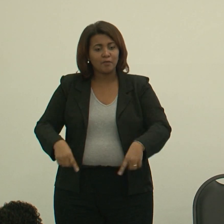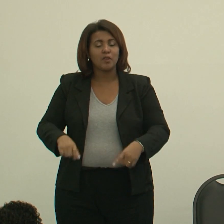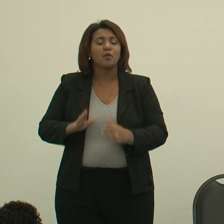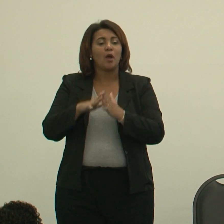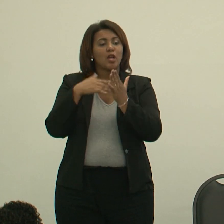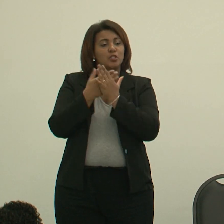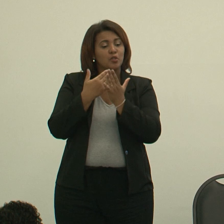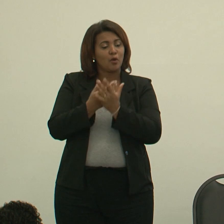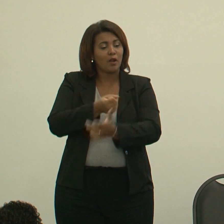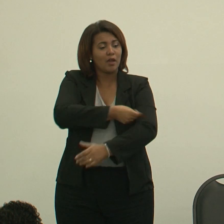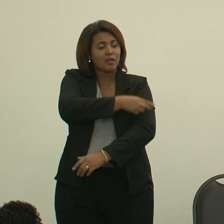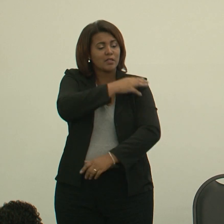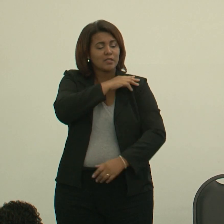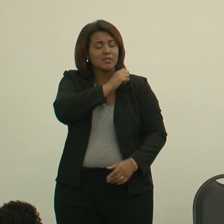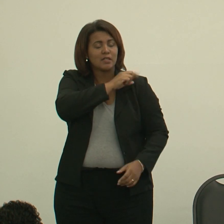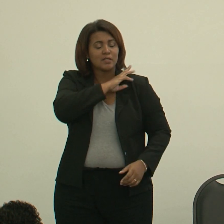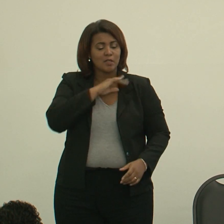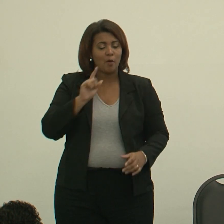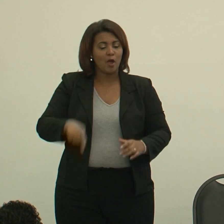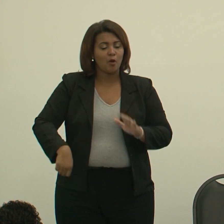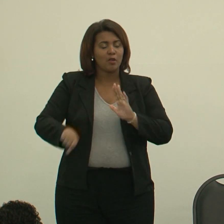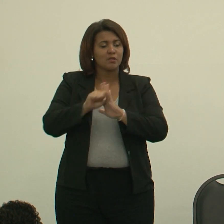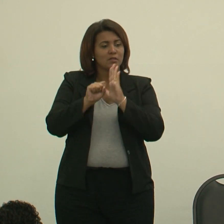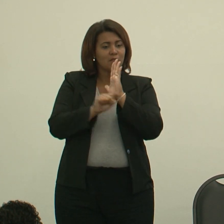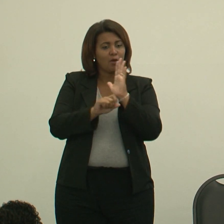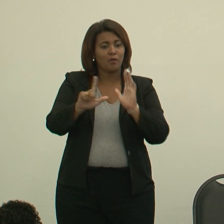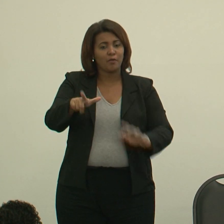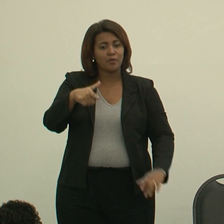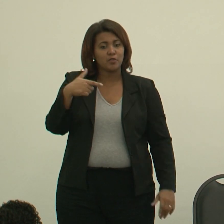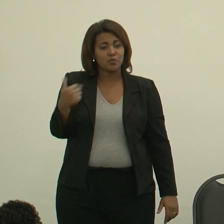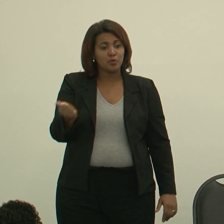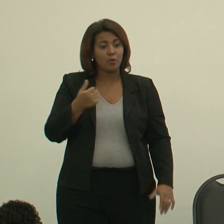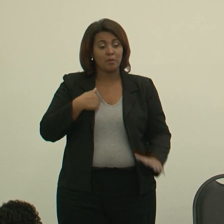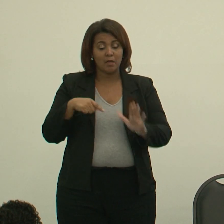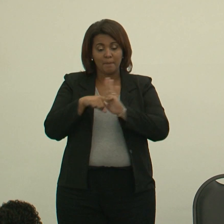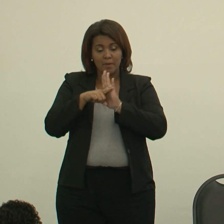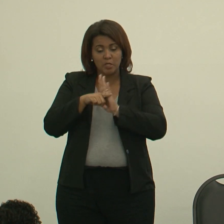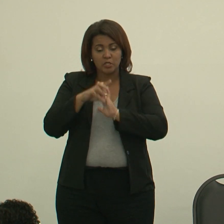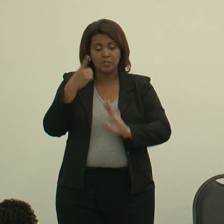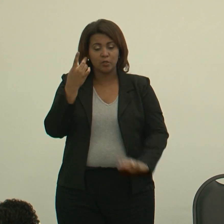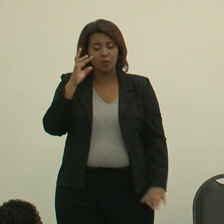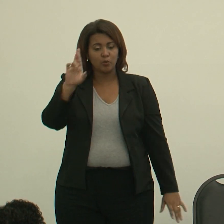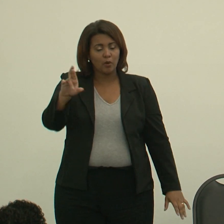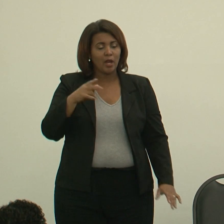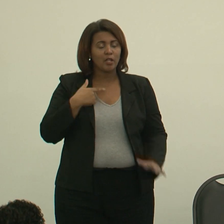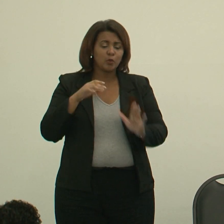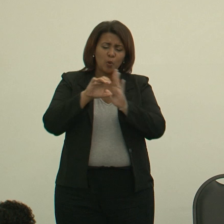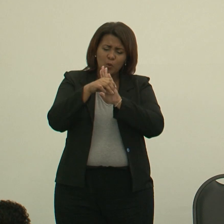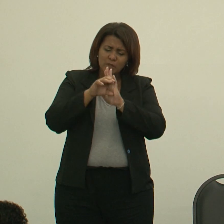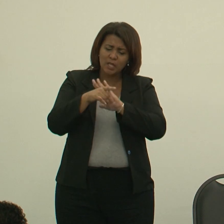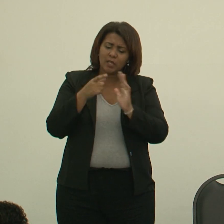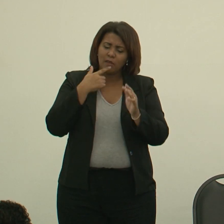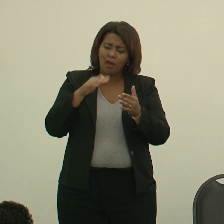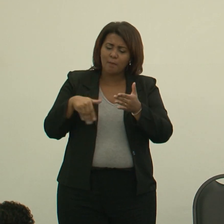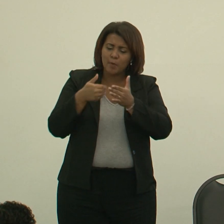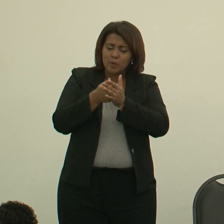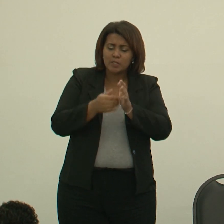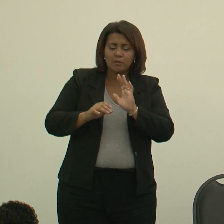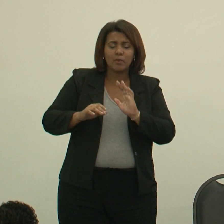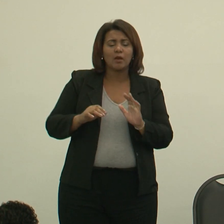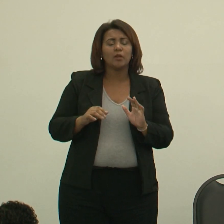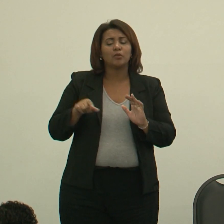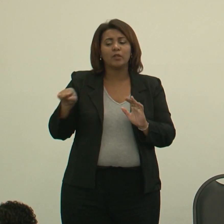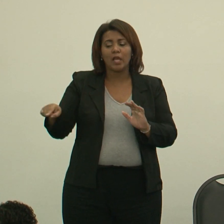XXI, que é um livro que vai trazer a minha pesquisa de doutorado e vai abordar todos esses conceitos e aproximando esse conceito dos